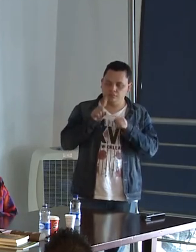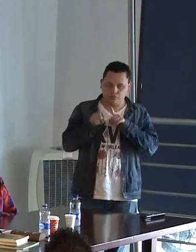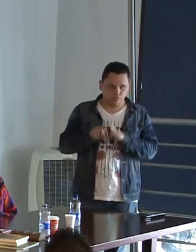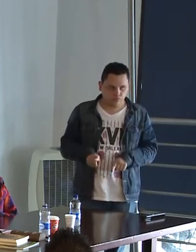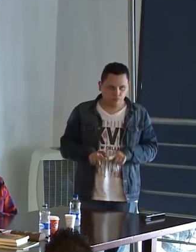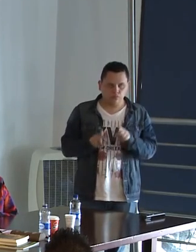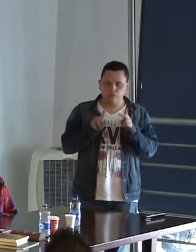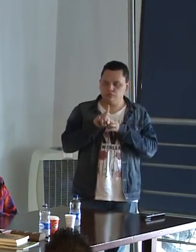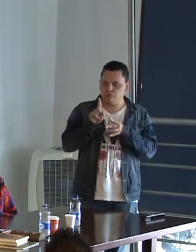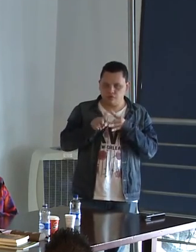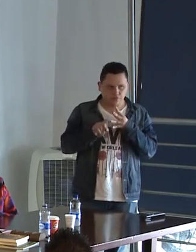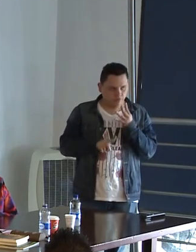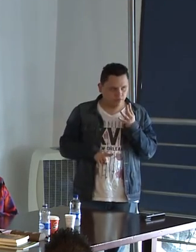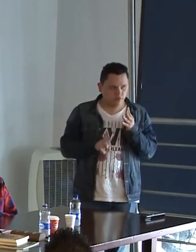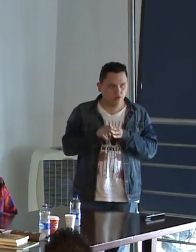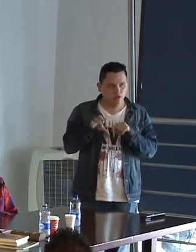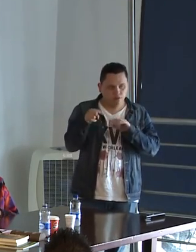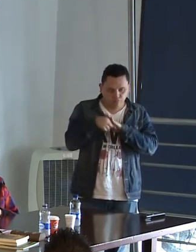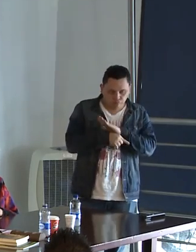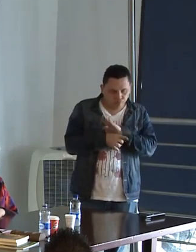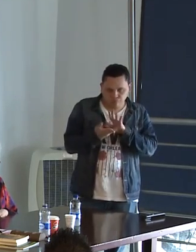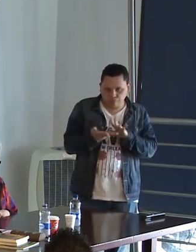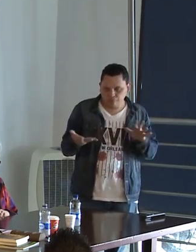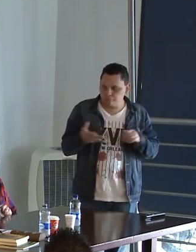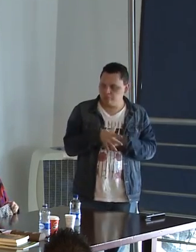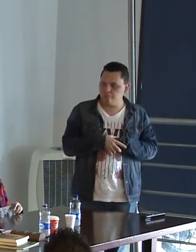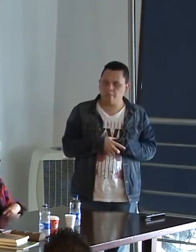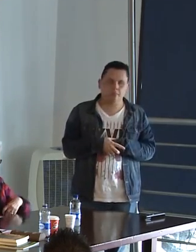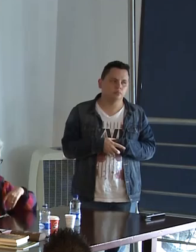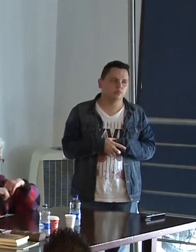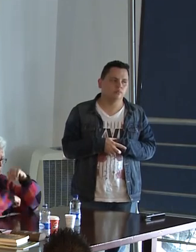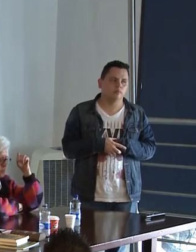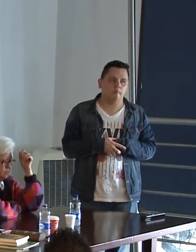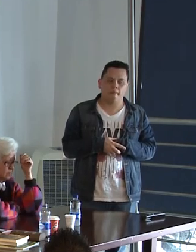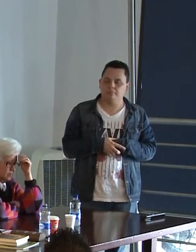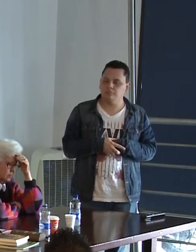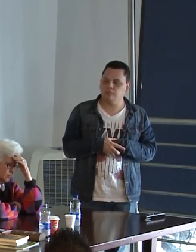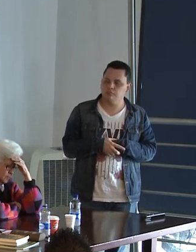distintas dimensiones y profundidades